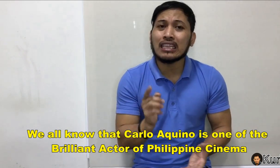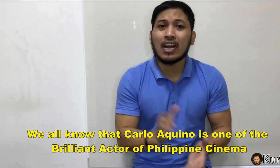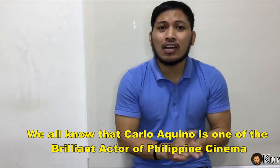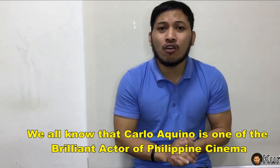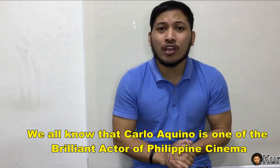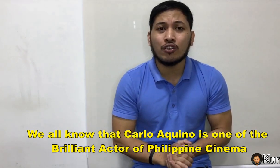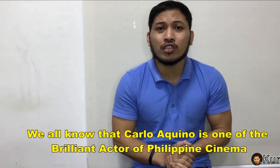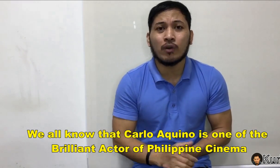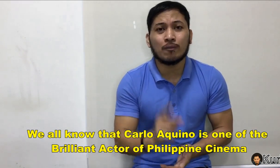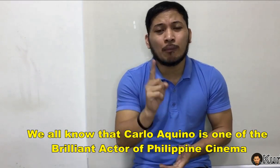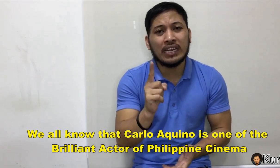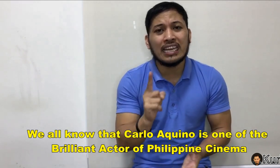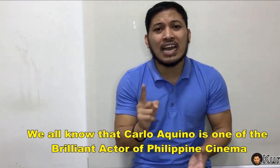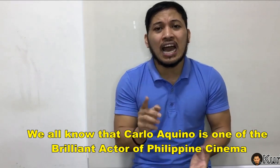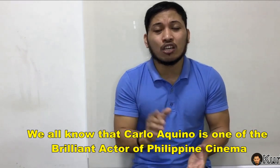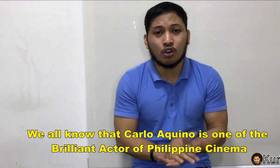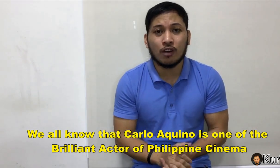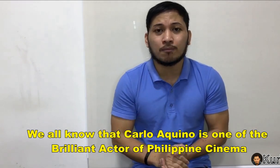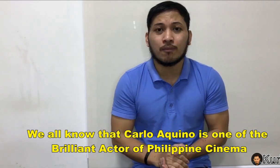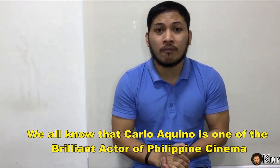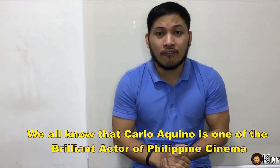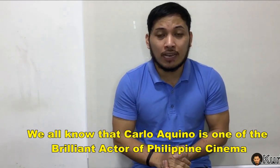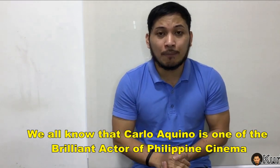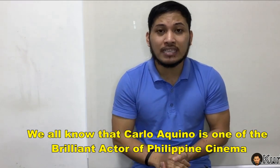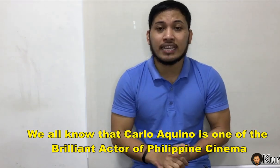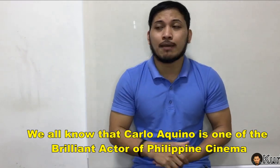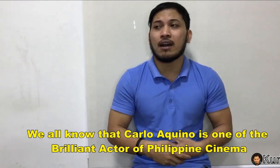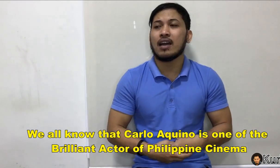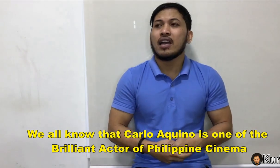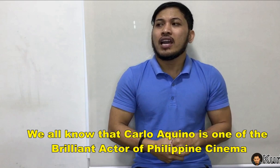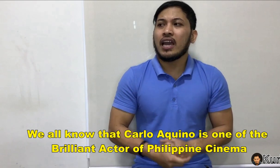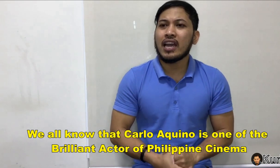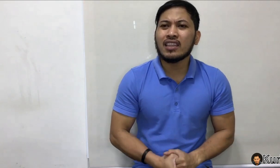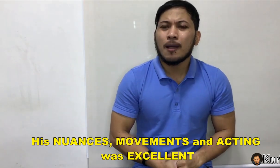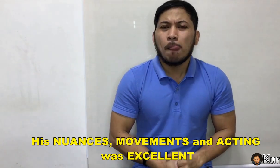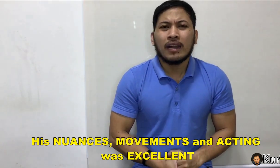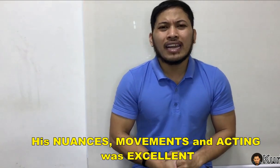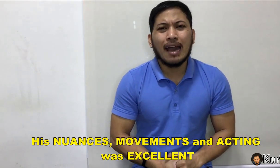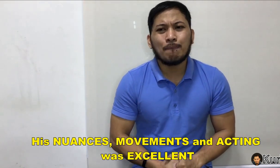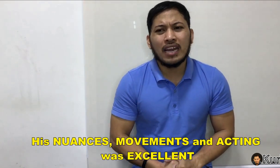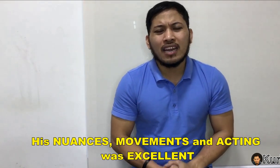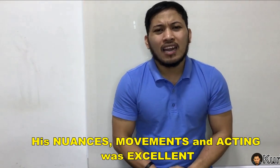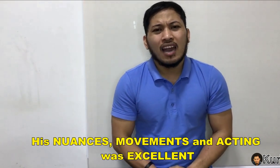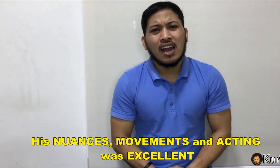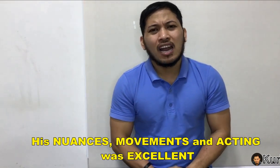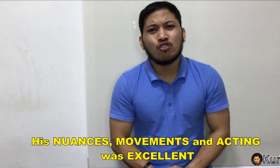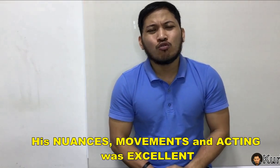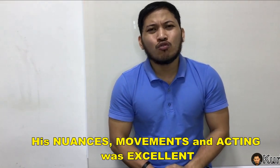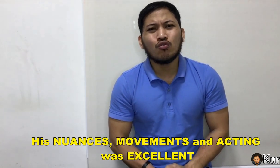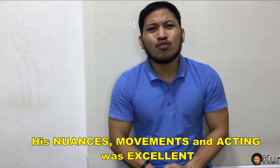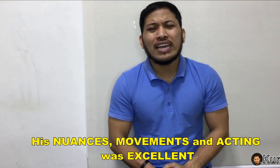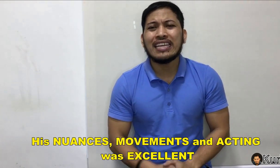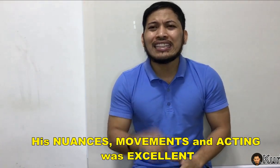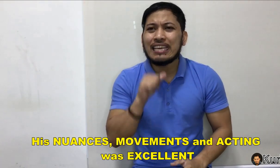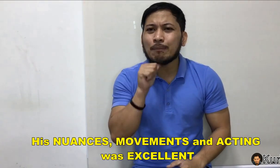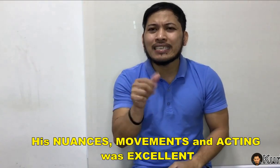that Carlo Aquino is one of the brilliant actor of Philippine cinema. And grabe, yung hindi pa